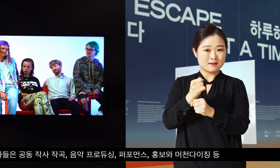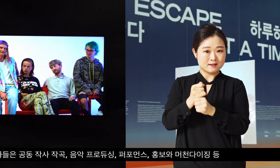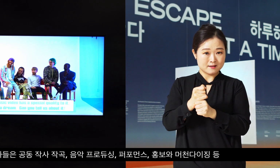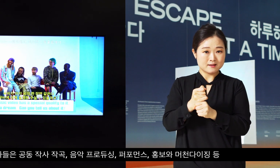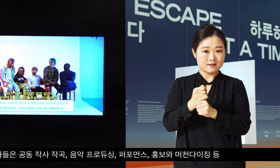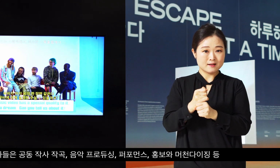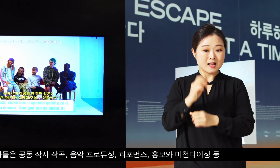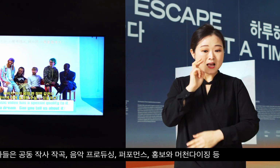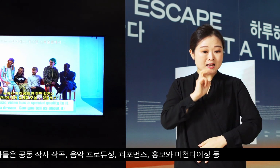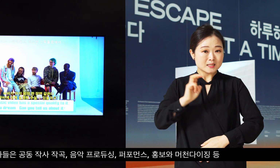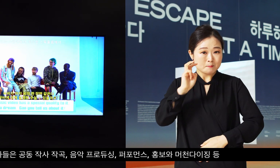음악 프로듀싱,